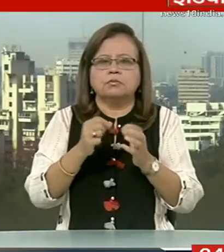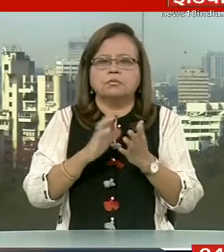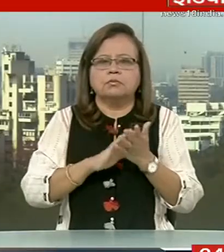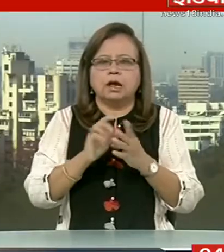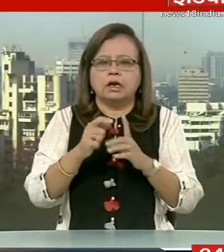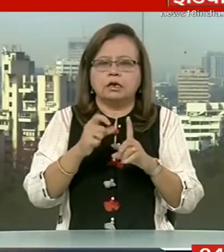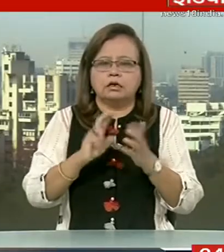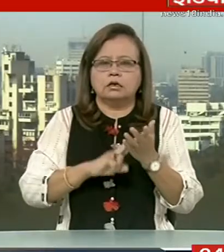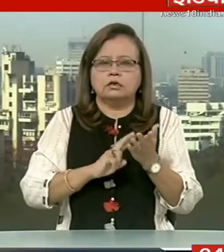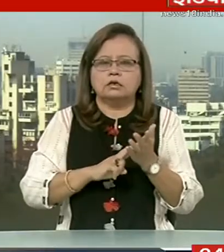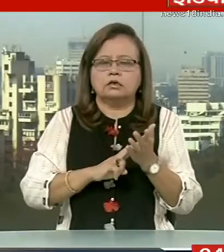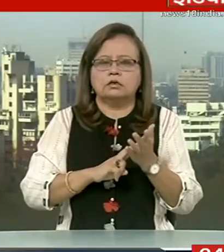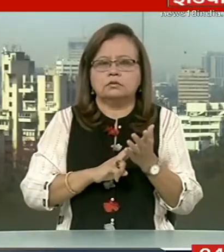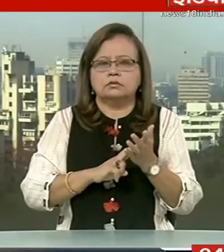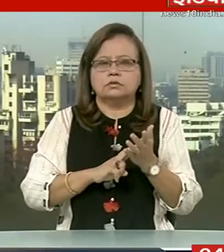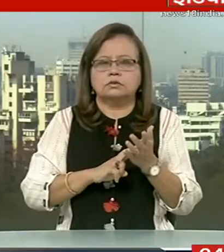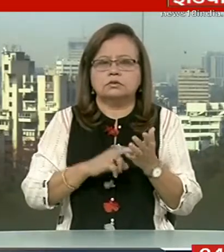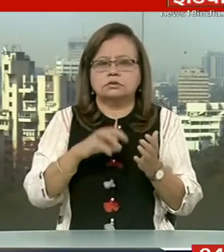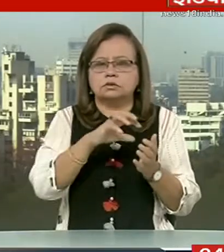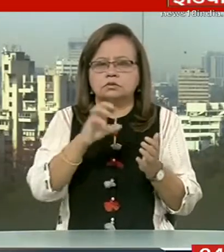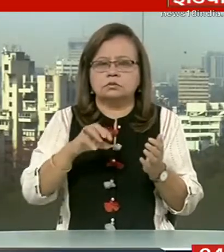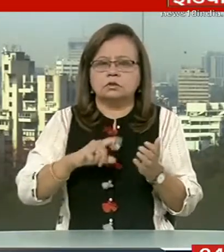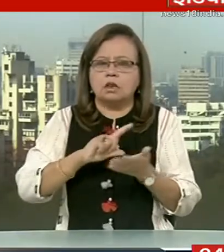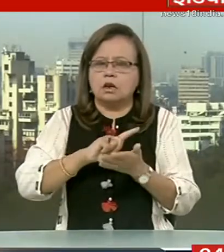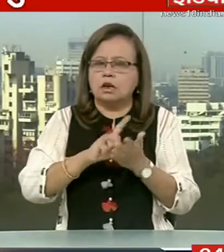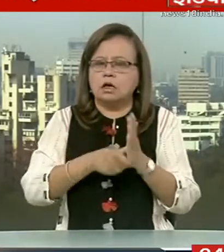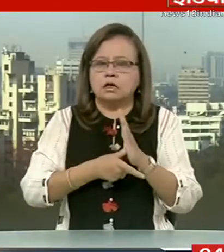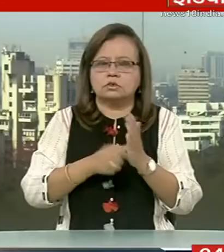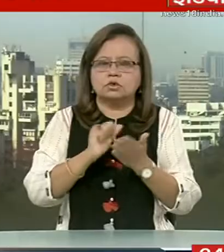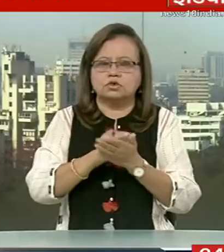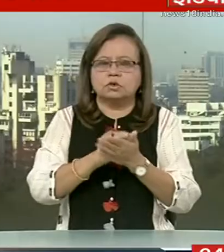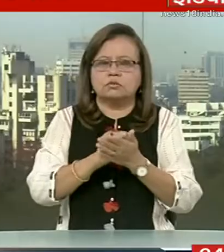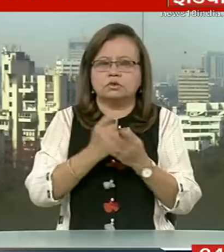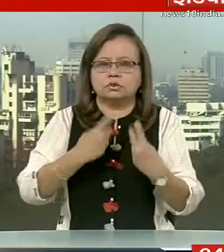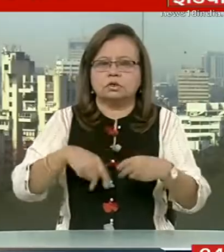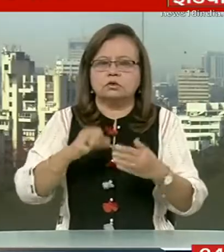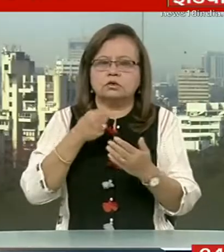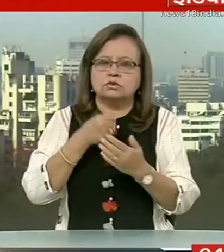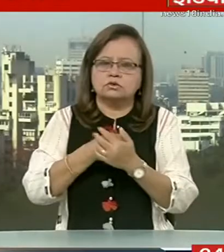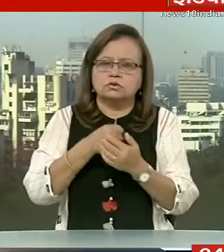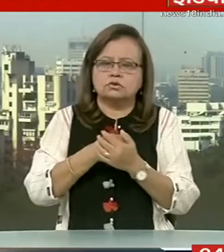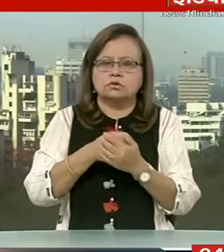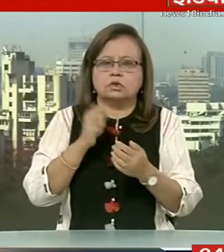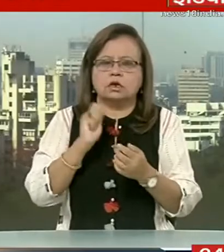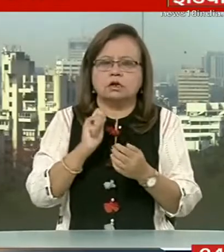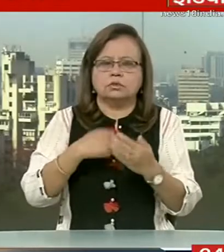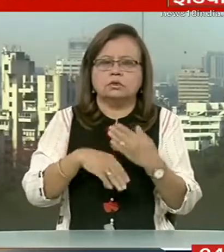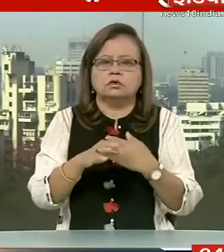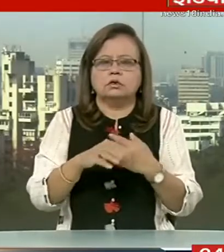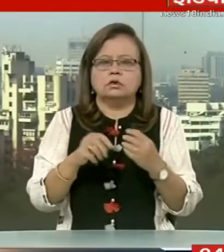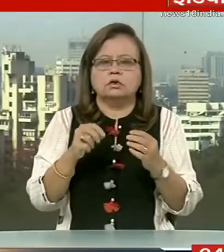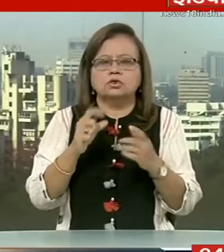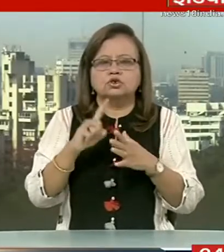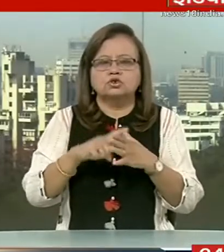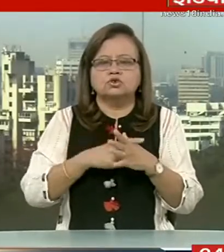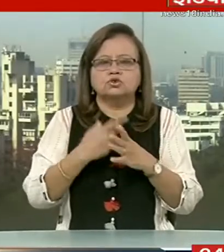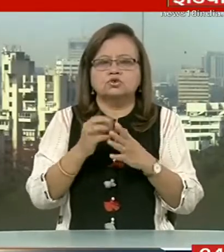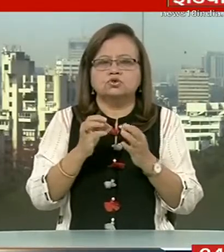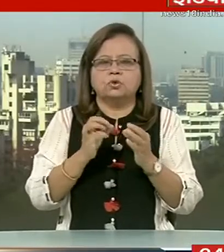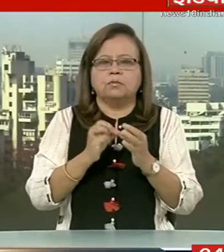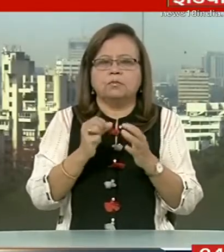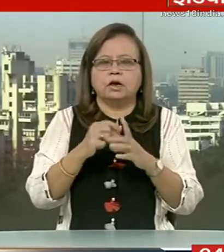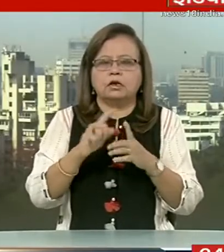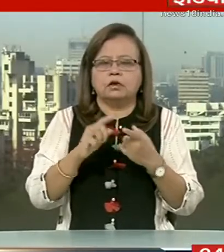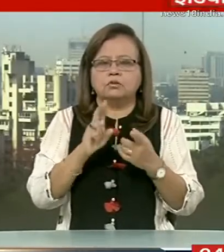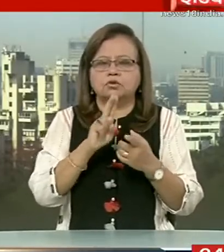जो बाइडन मध्य पश्चिमी राज्यों में अंतिम पड़ाव के चुनाव प्रचार में जोर-शोर से जुटे हुए हैं जो बटन है